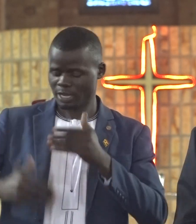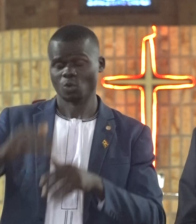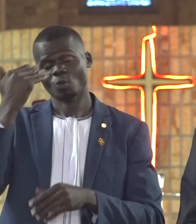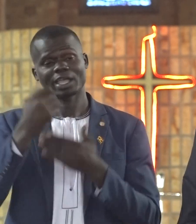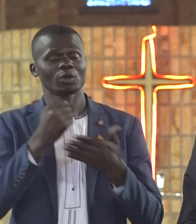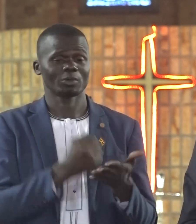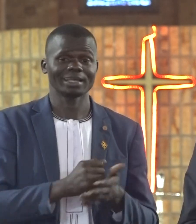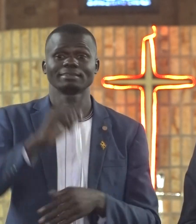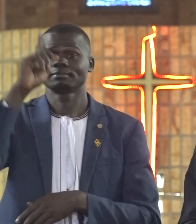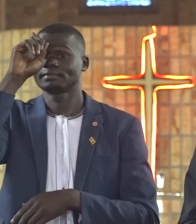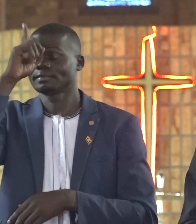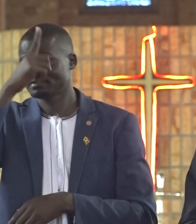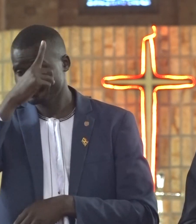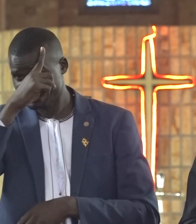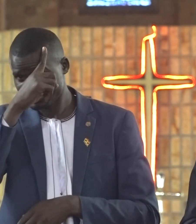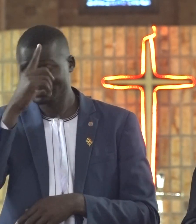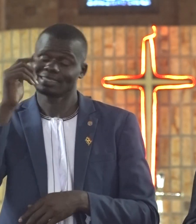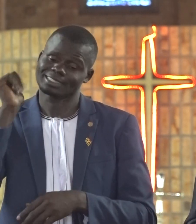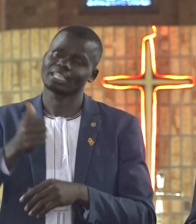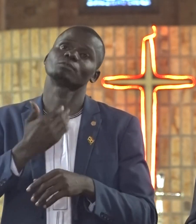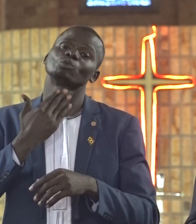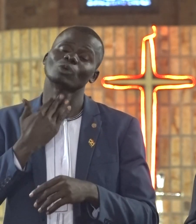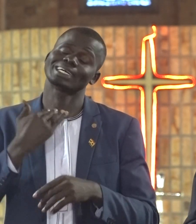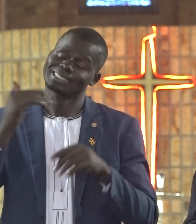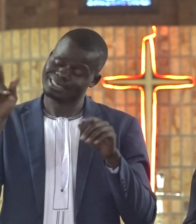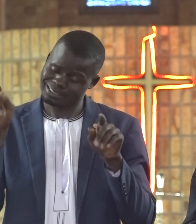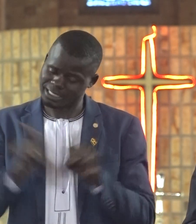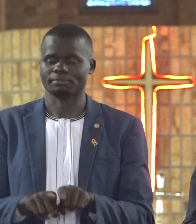kubanga cyucyu bwatyo bwakyagala.